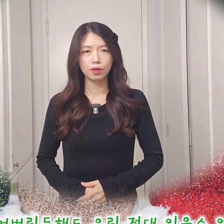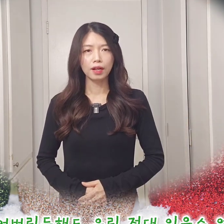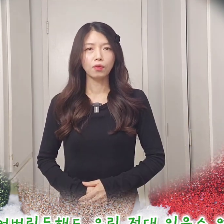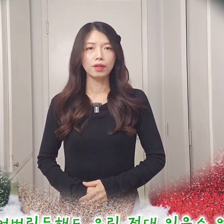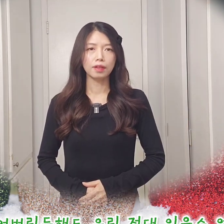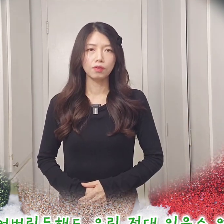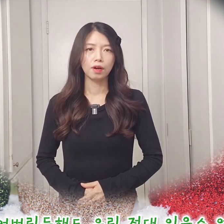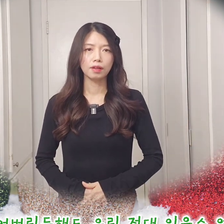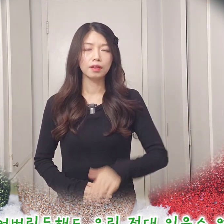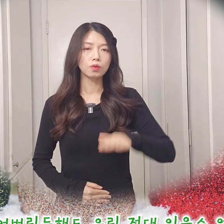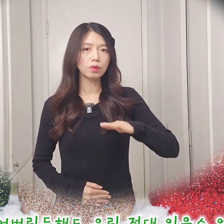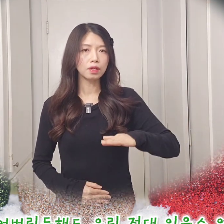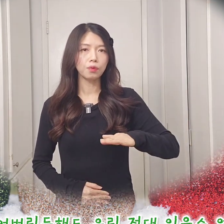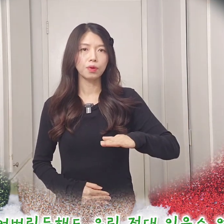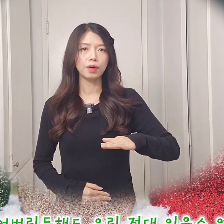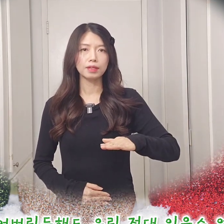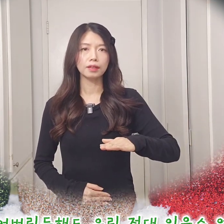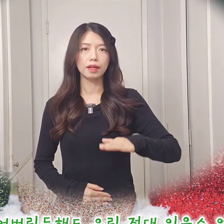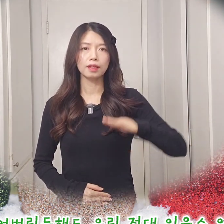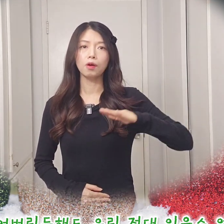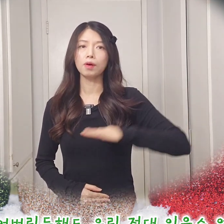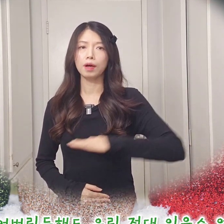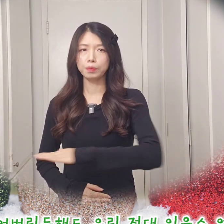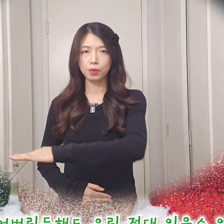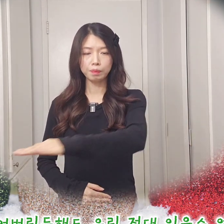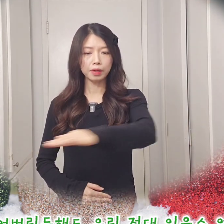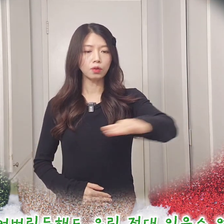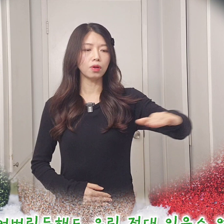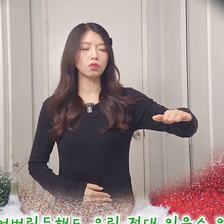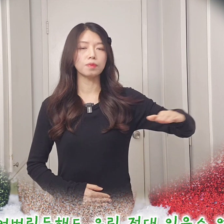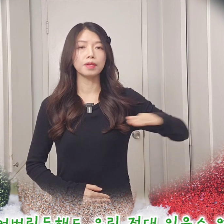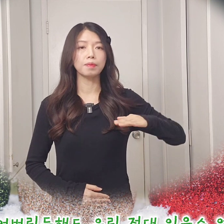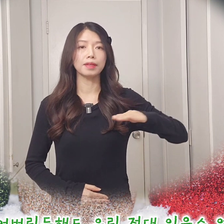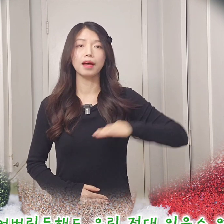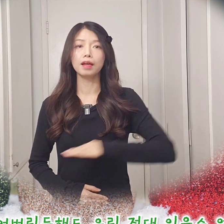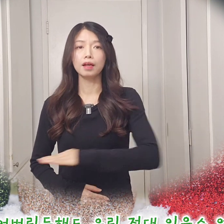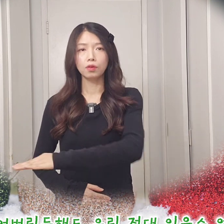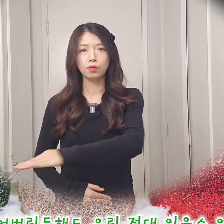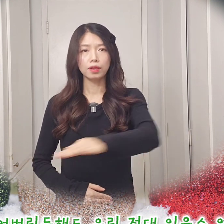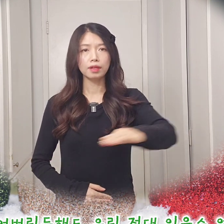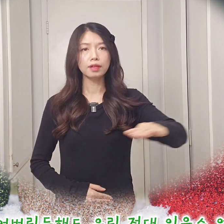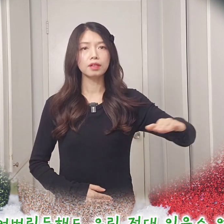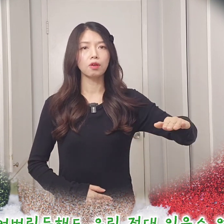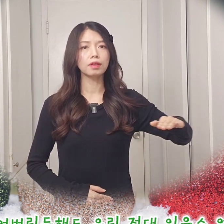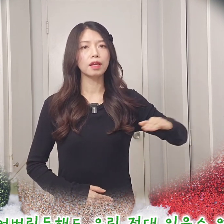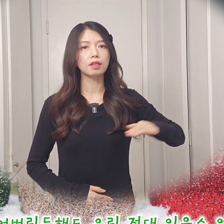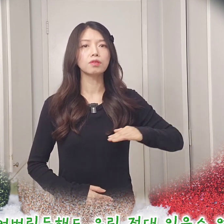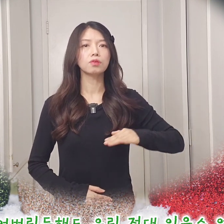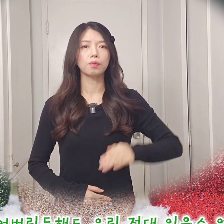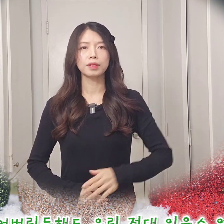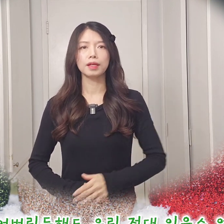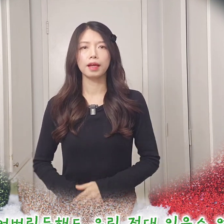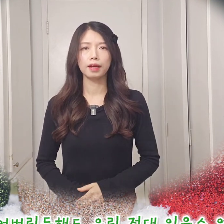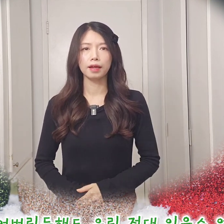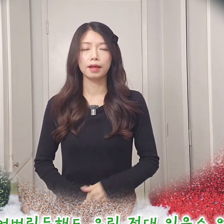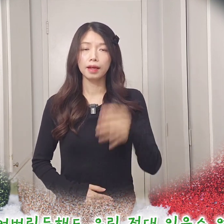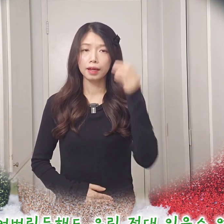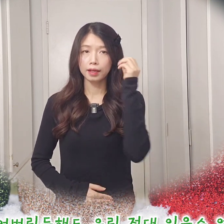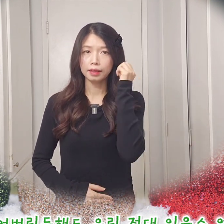우리라고 한 대수어는 손등이 위로 한 이 상태에서 앞으로 한 바퀴 돌려주시면 됩니다. 우리는 절대 잊을 수 없잖아. 있는